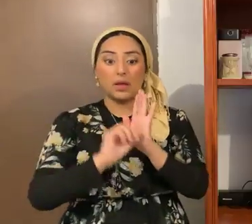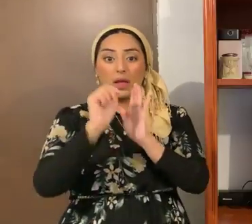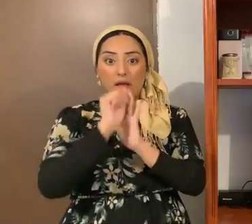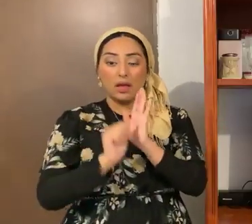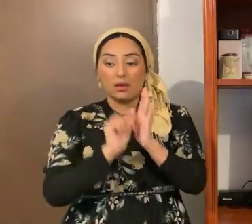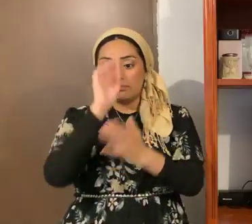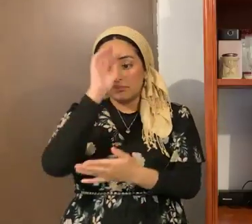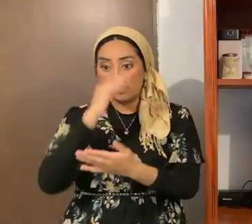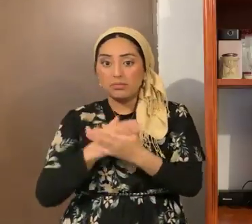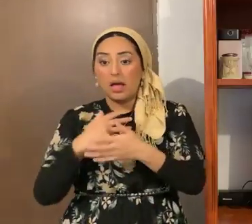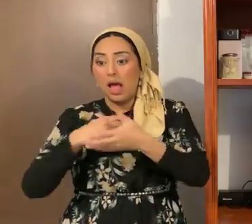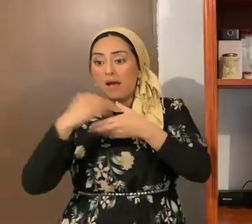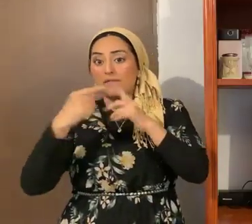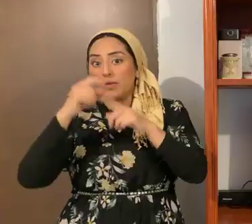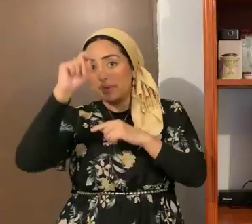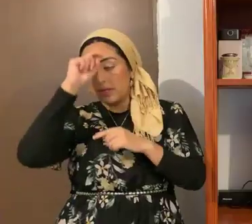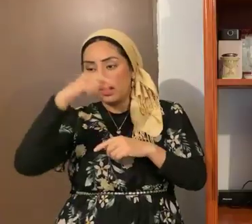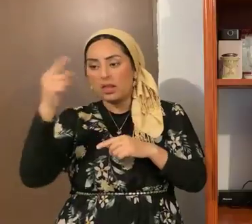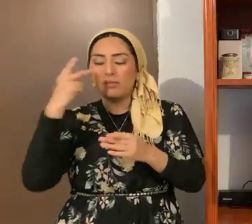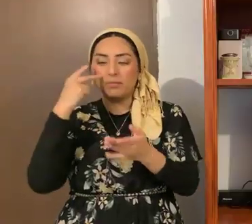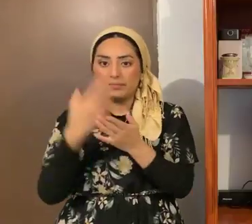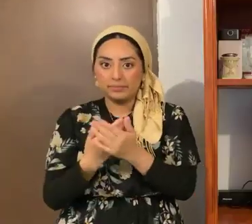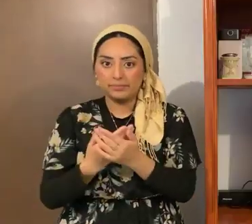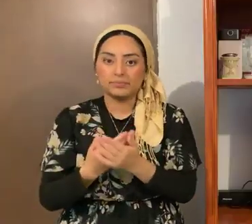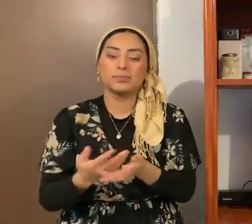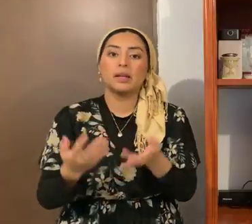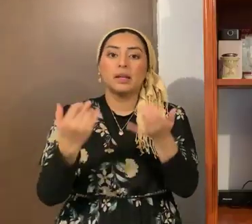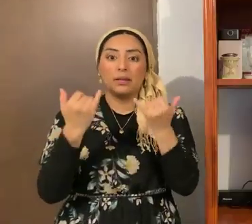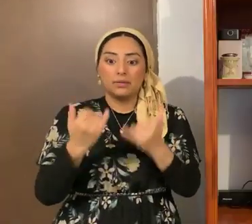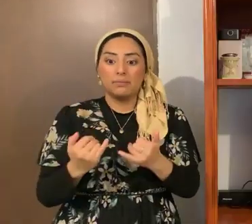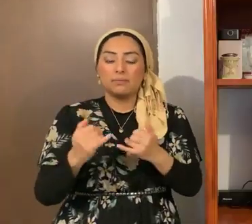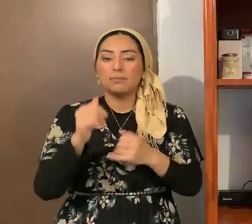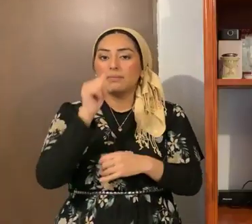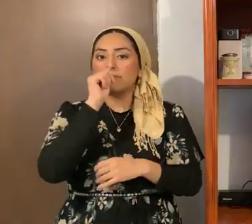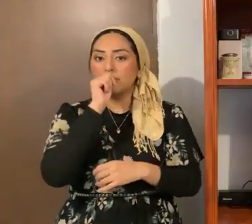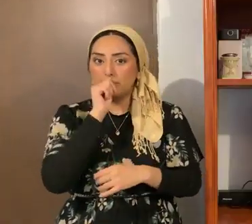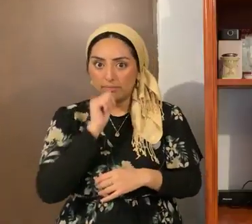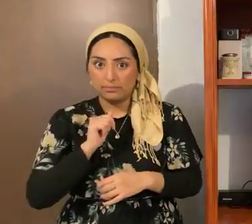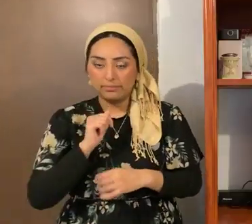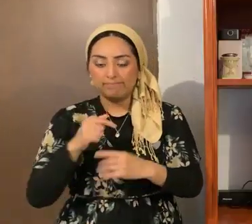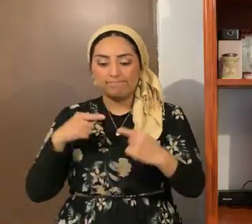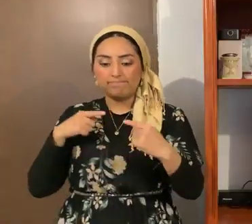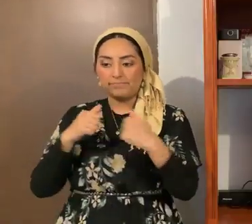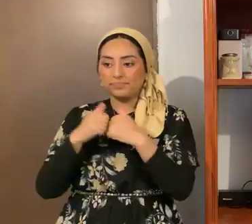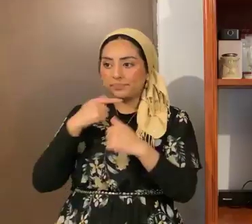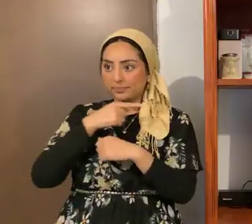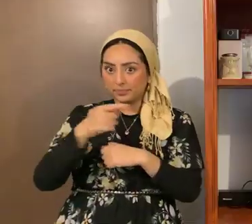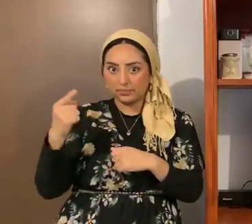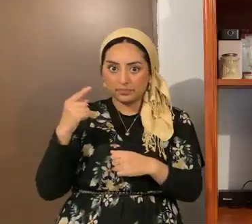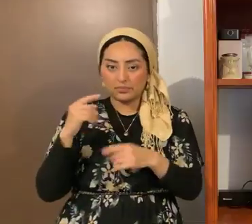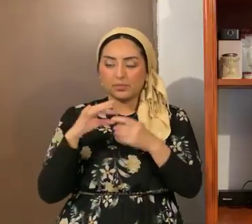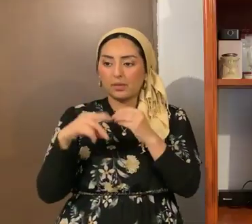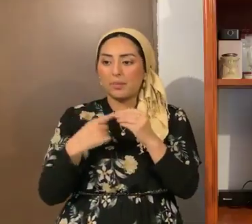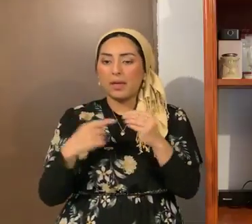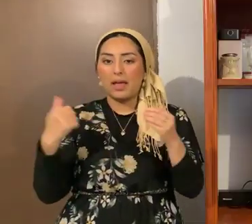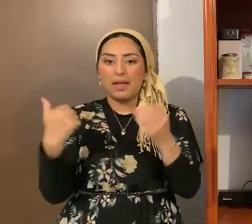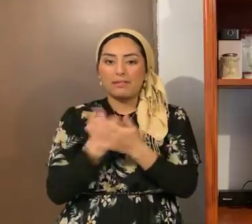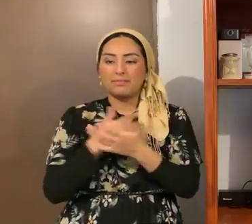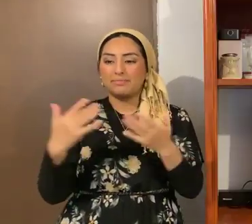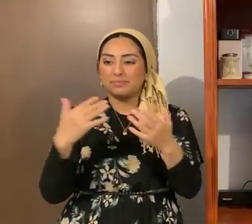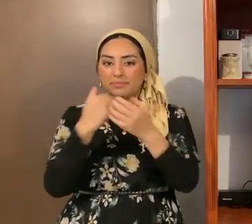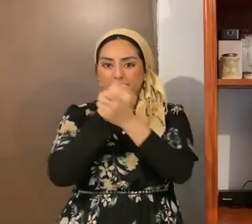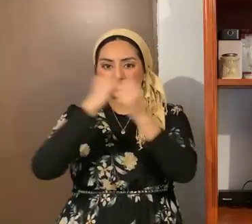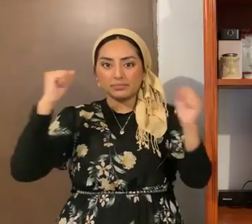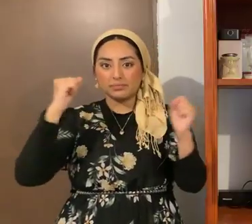a vuestros padres de la tierra de Egipto es testigo. Ahora pues, aguardad y contenderé con vosotros delante de Yahweh acerca de todos los hechos de